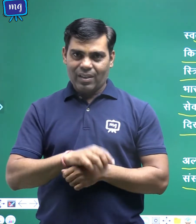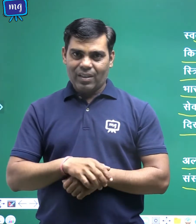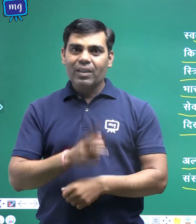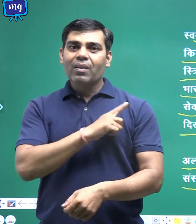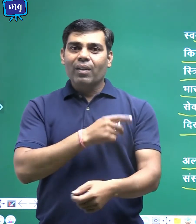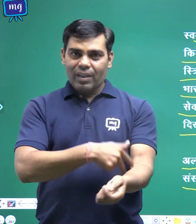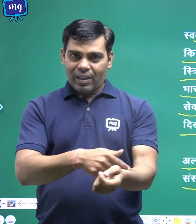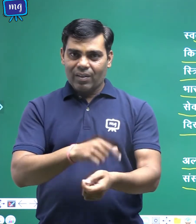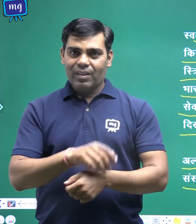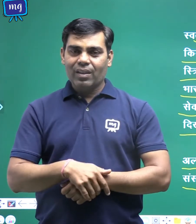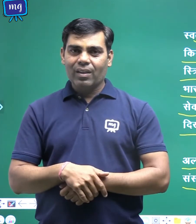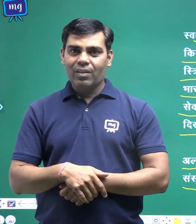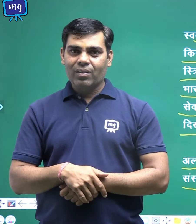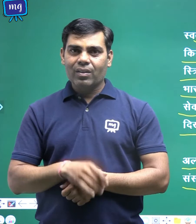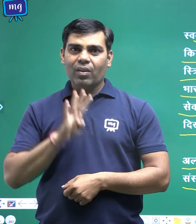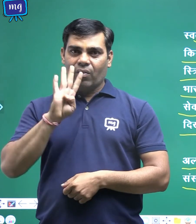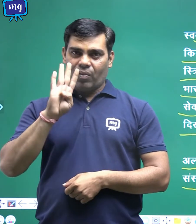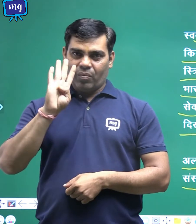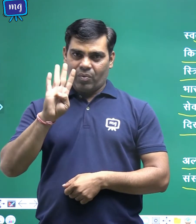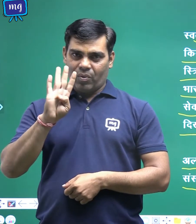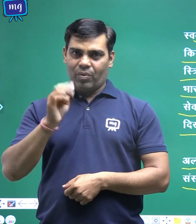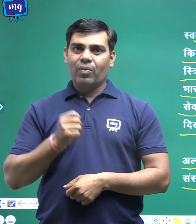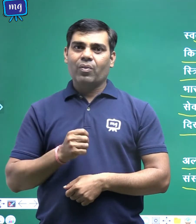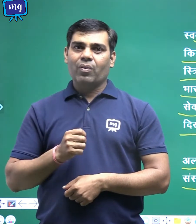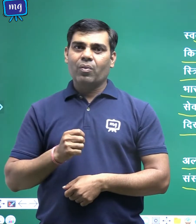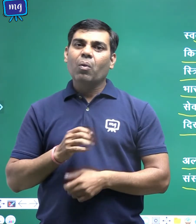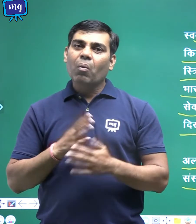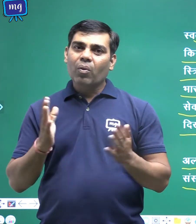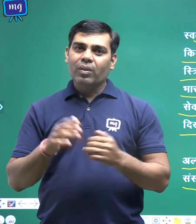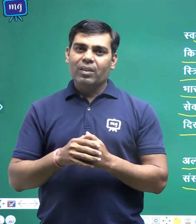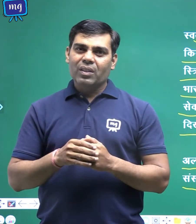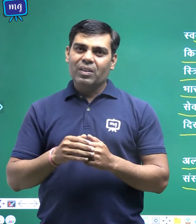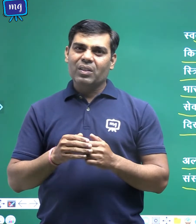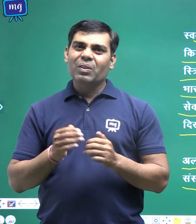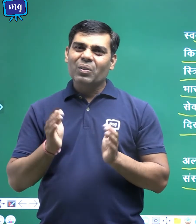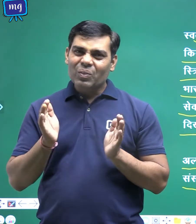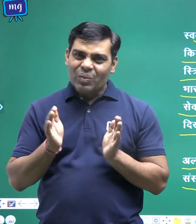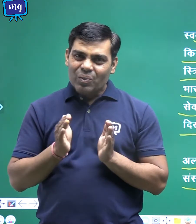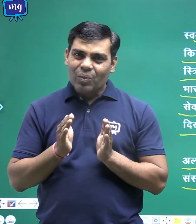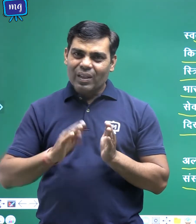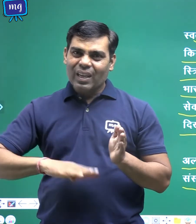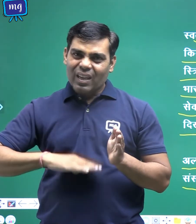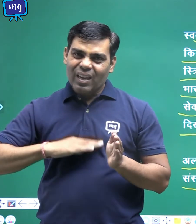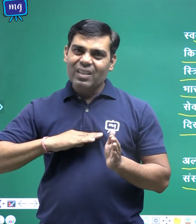भगिनी निवेदिता 44 वर्ष की बहुत ही छोटी उम्र में